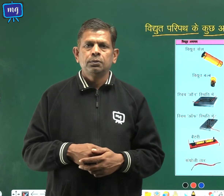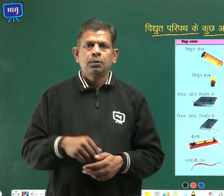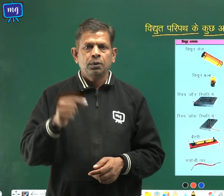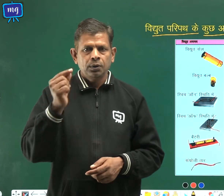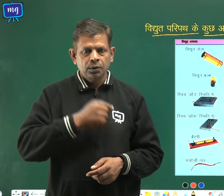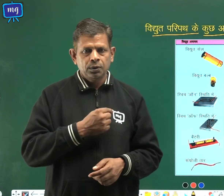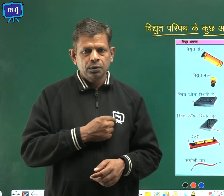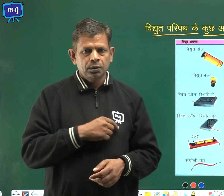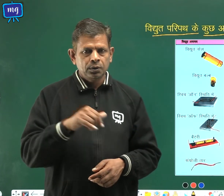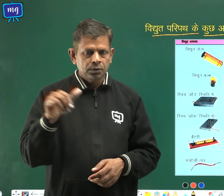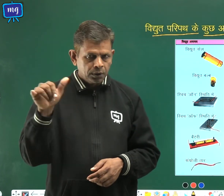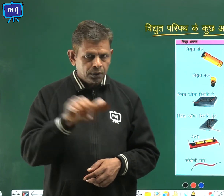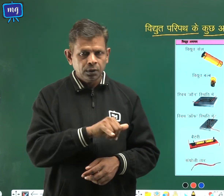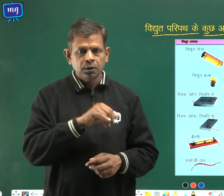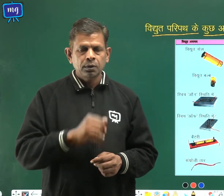इस तरह से